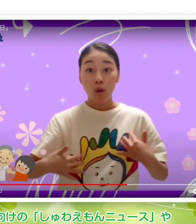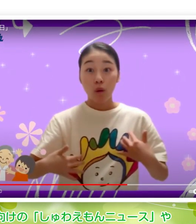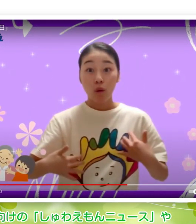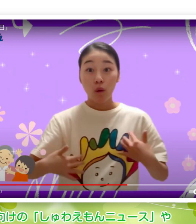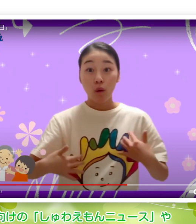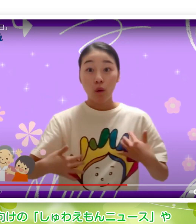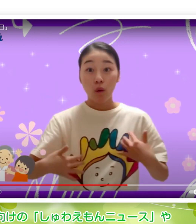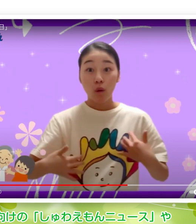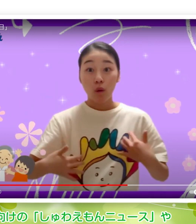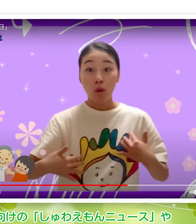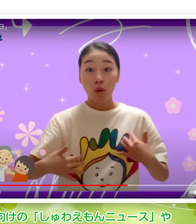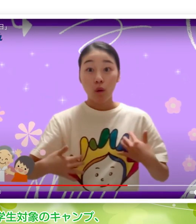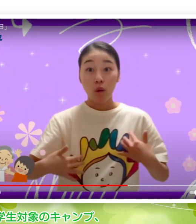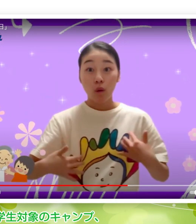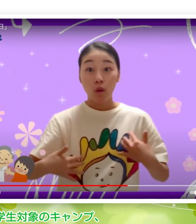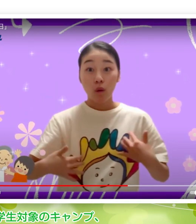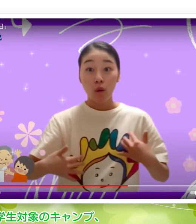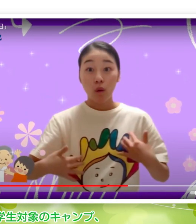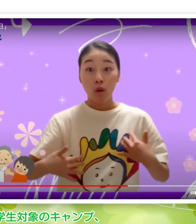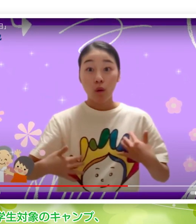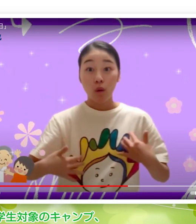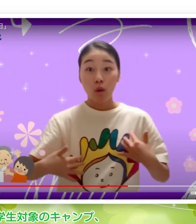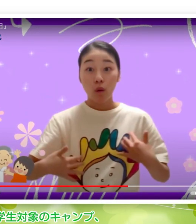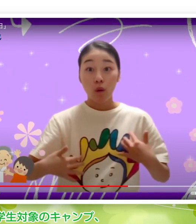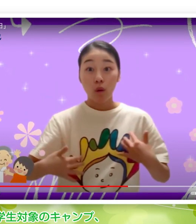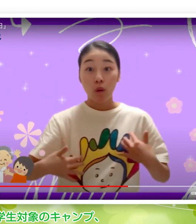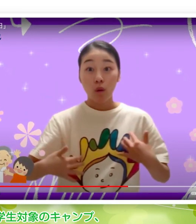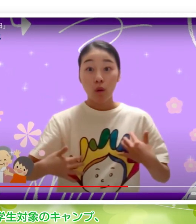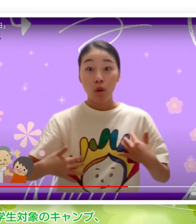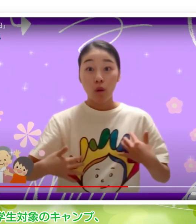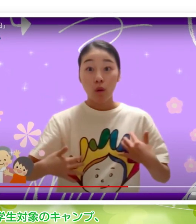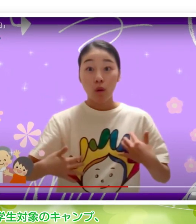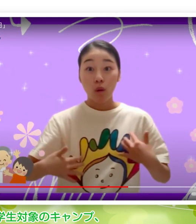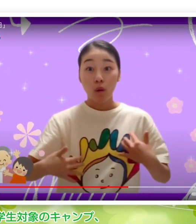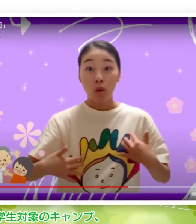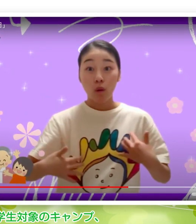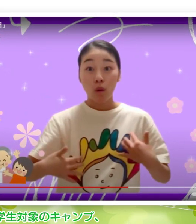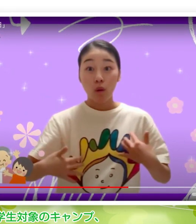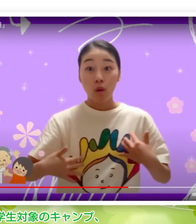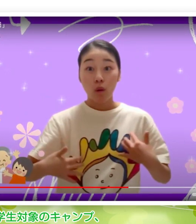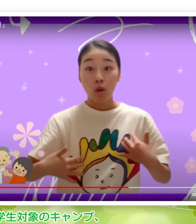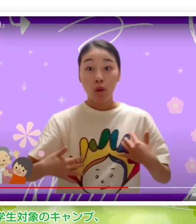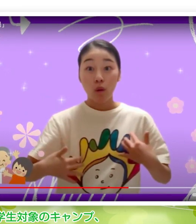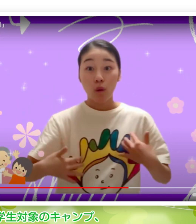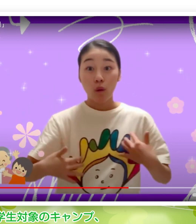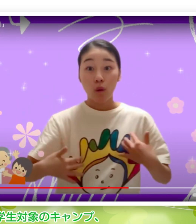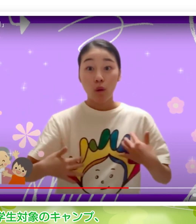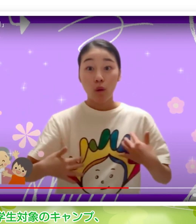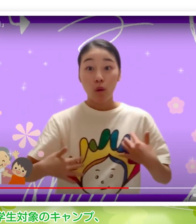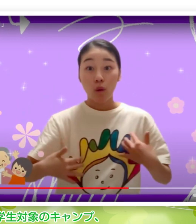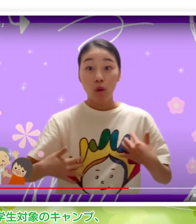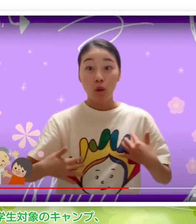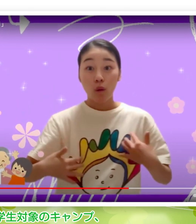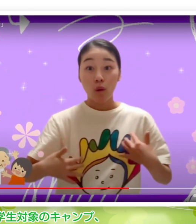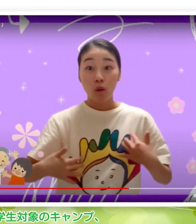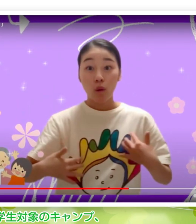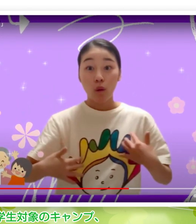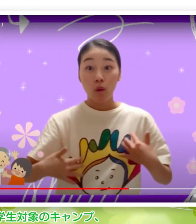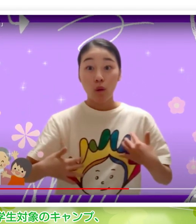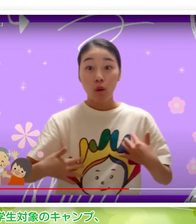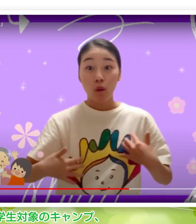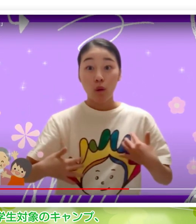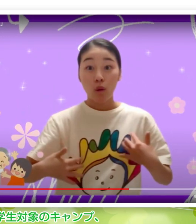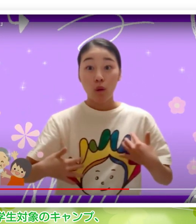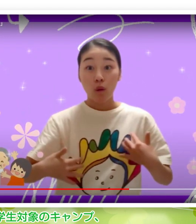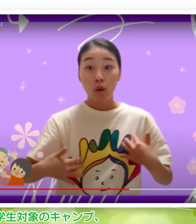です。また小学生対象のキャンプ、大人向けの絵本の読み聞かせワークショップな